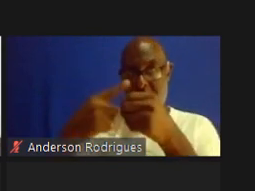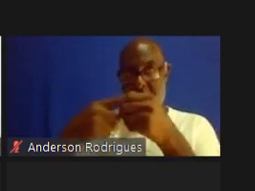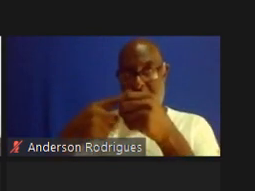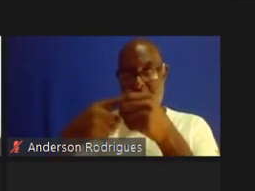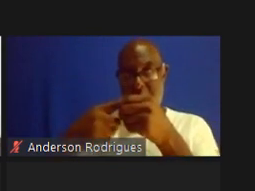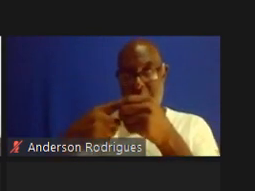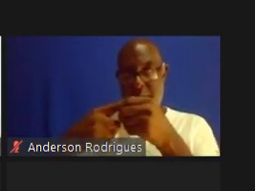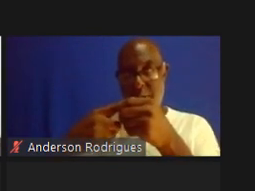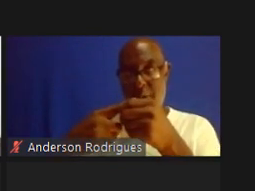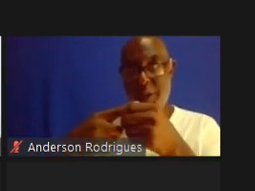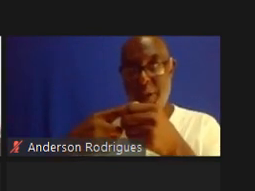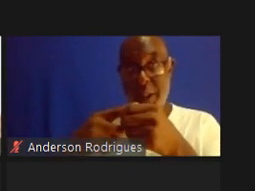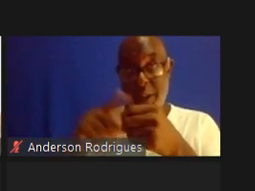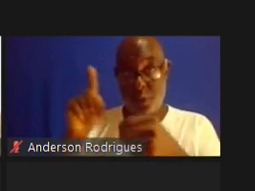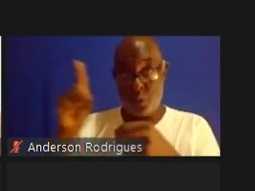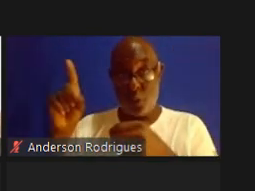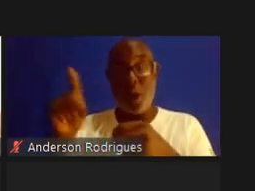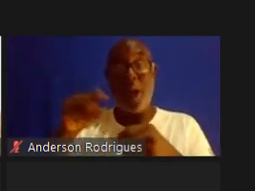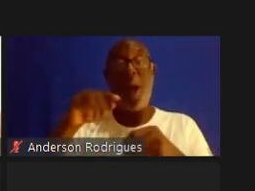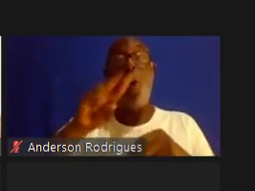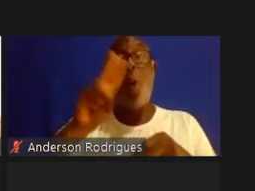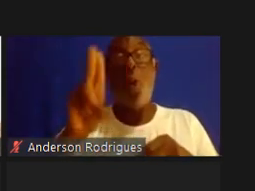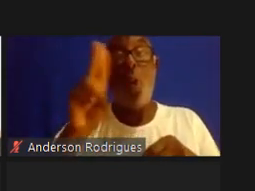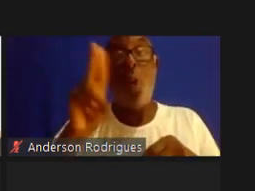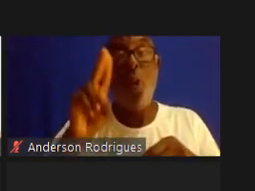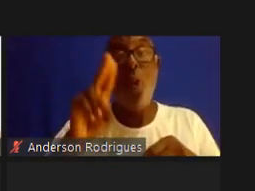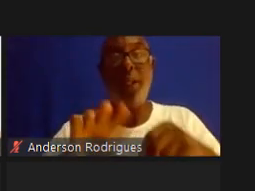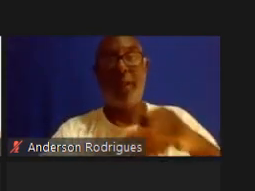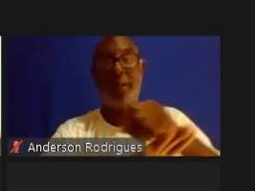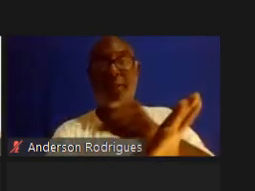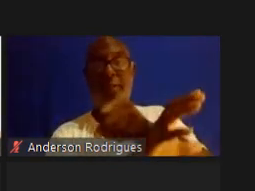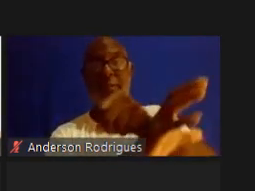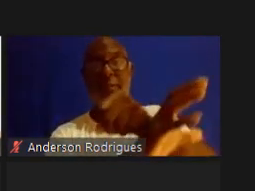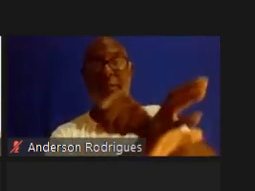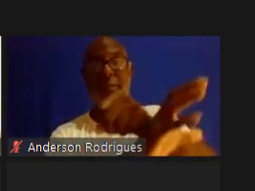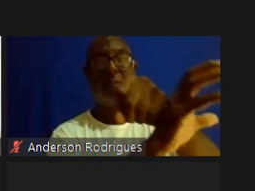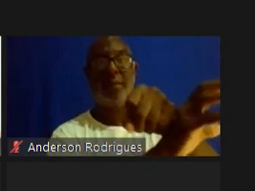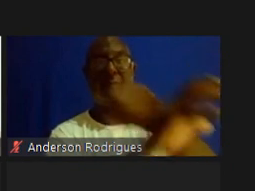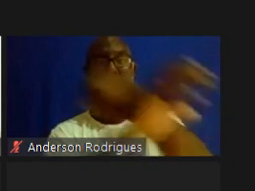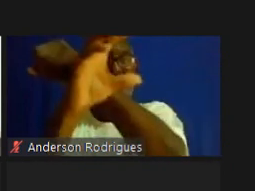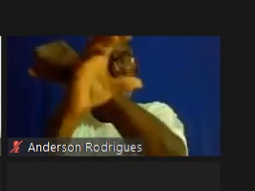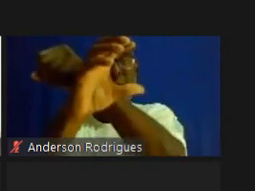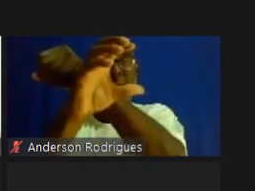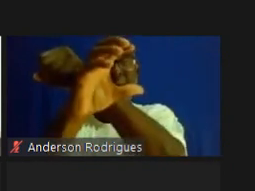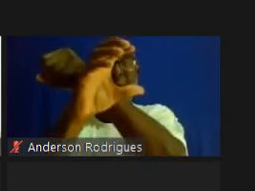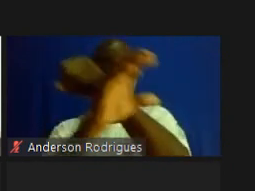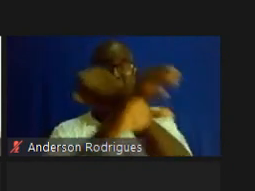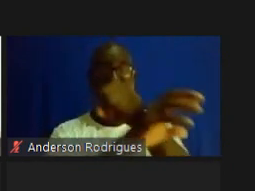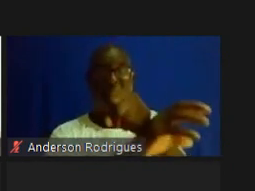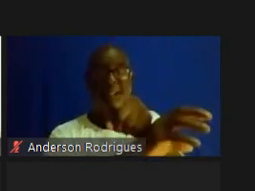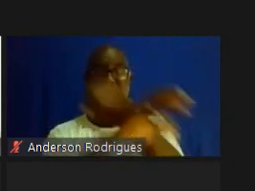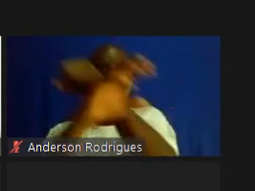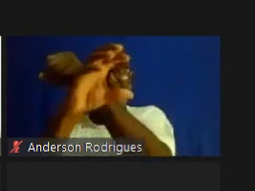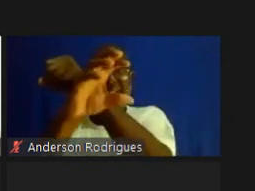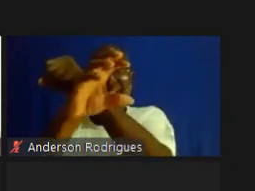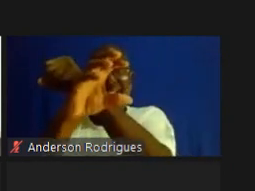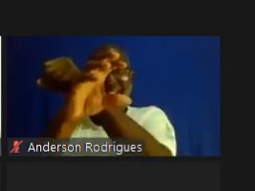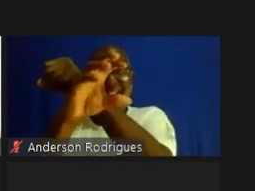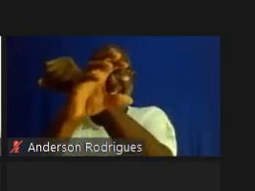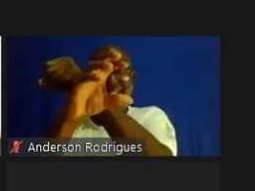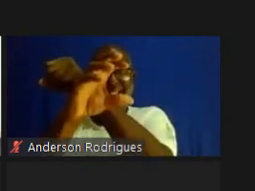Na cidade de Manhuaçu, por exemplo, eles utilizam esse outro